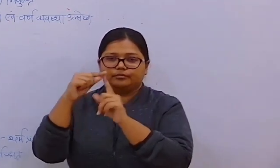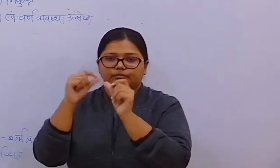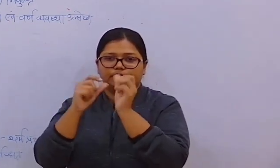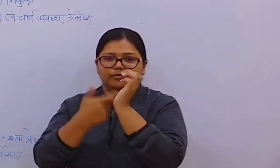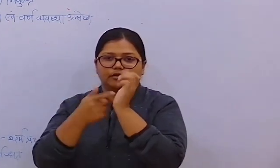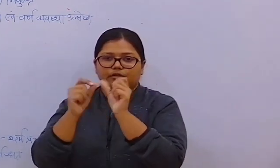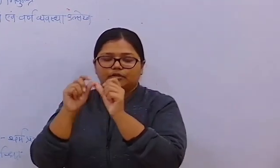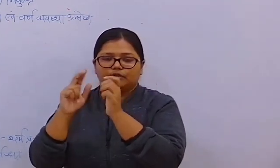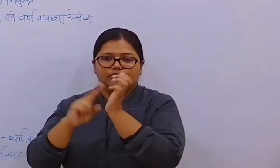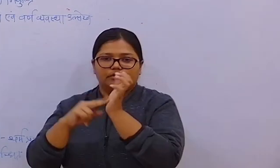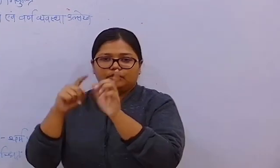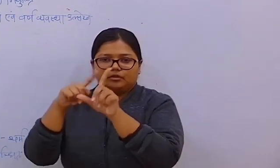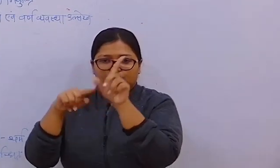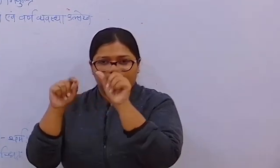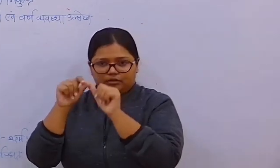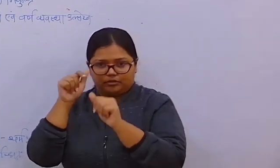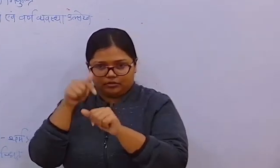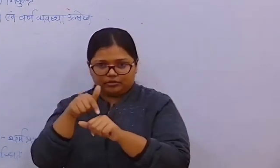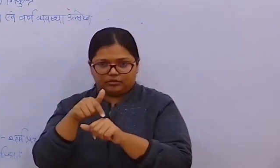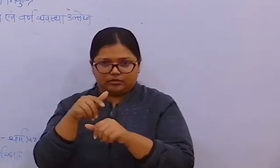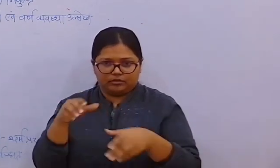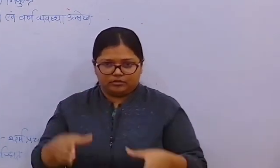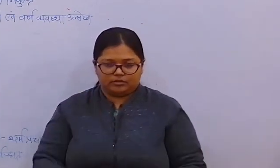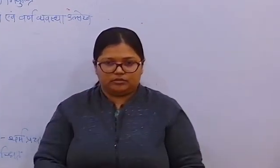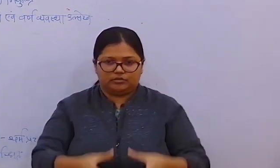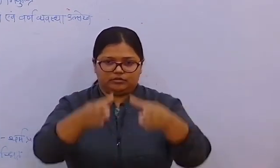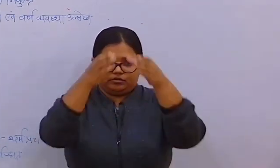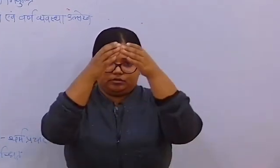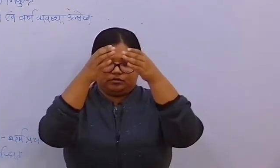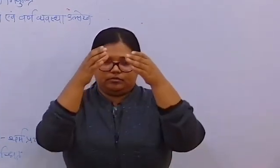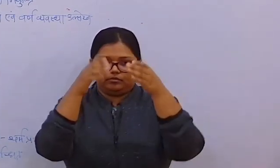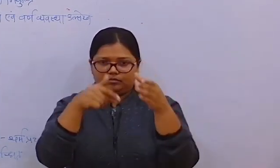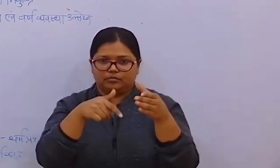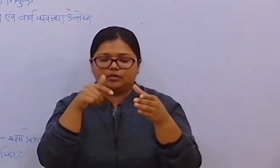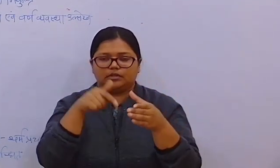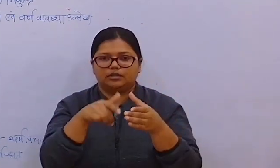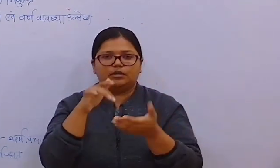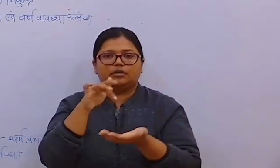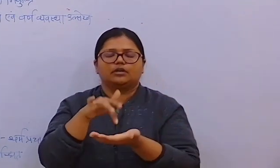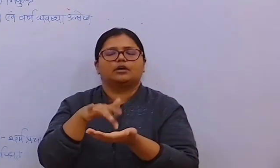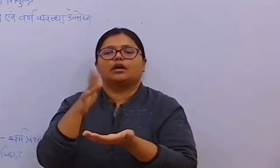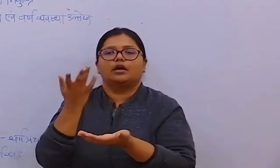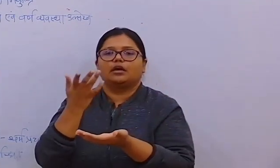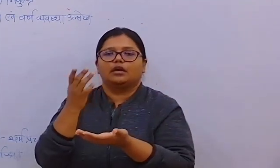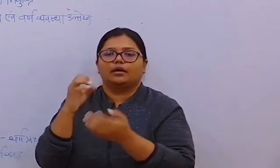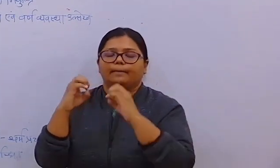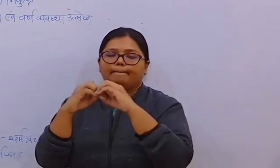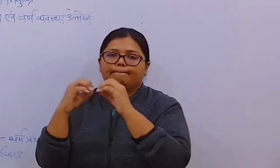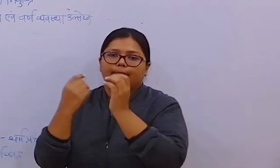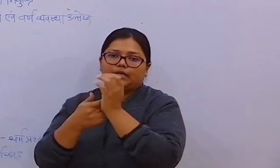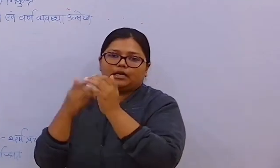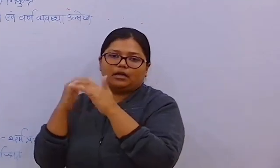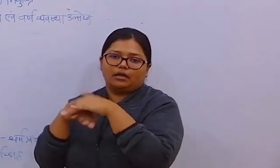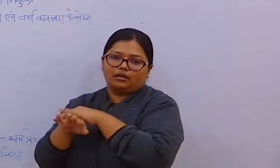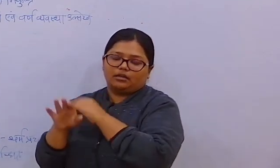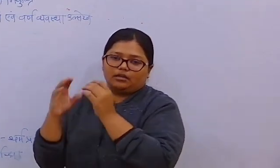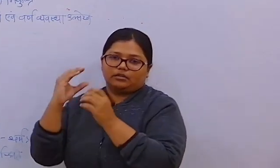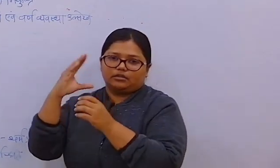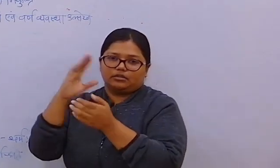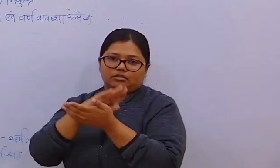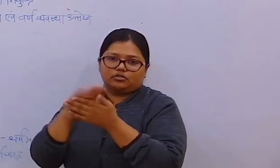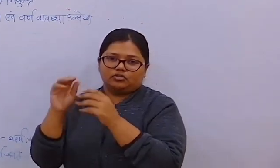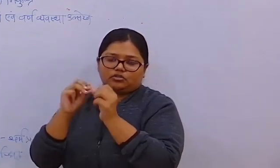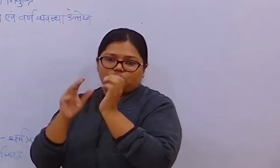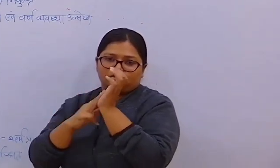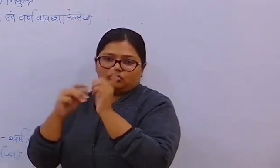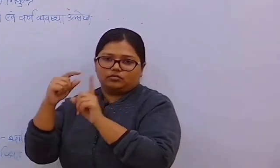है। लरिया चंपारण बिहार में स्थित है। क्लियर है? और एक जो है लघु स्तंभ लेख